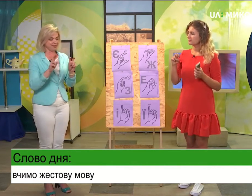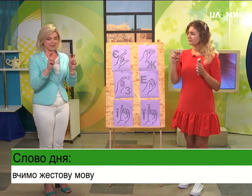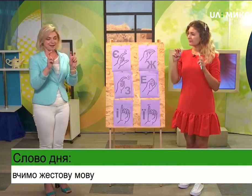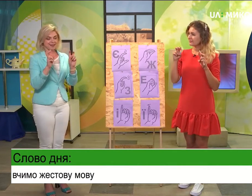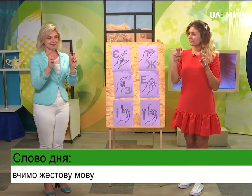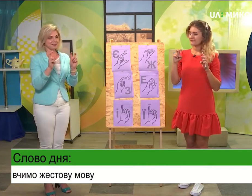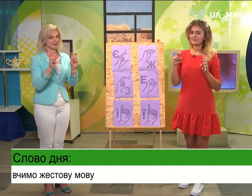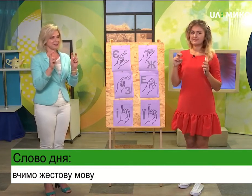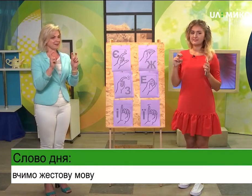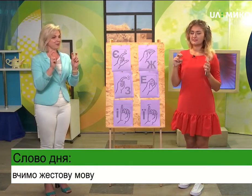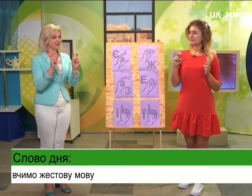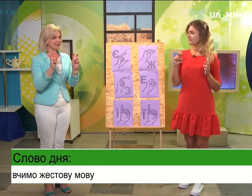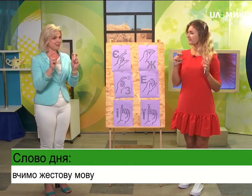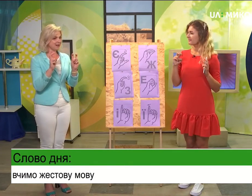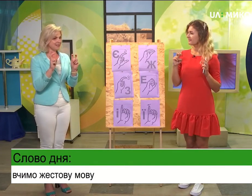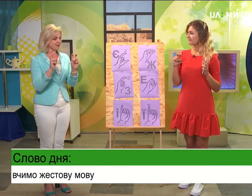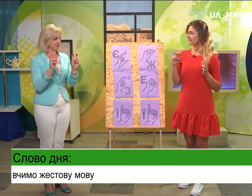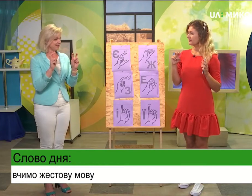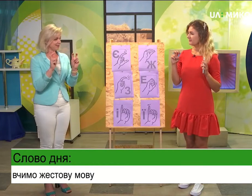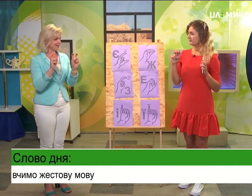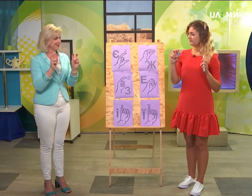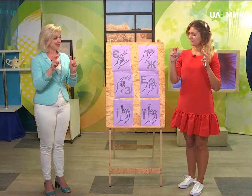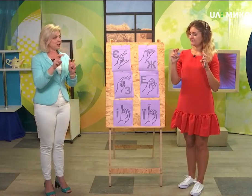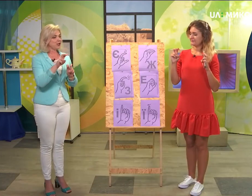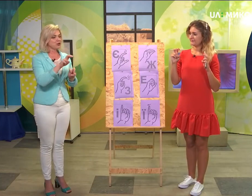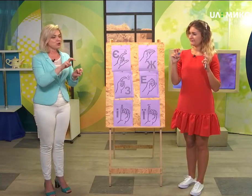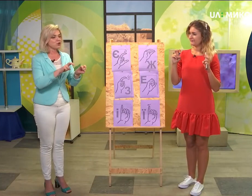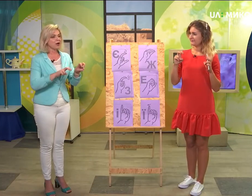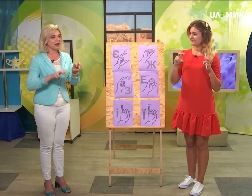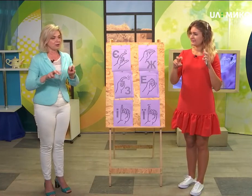Дивіться, комбінація пальців і шукаю.